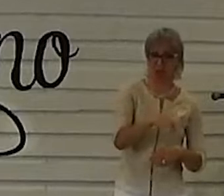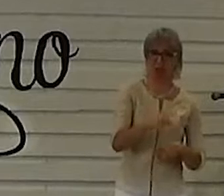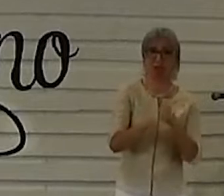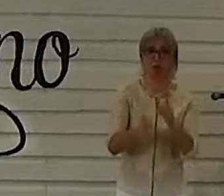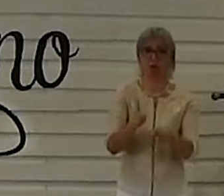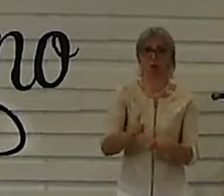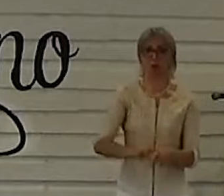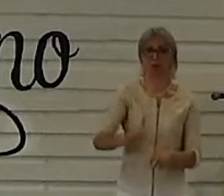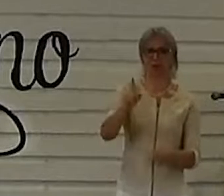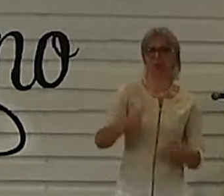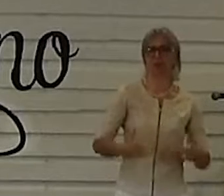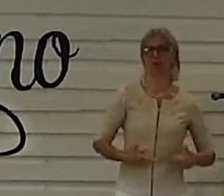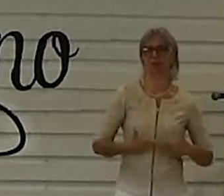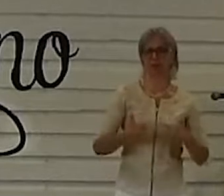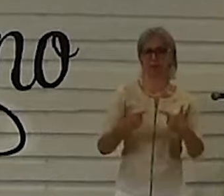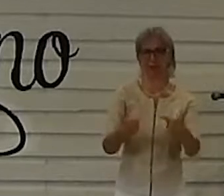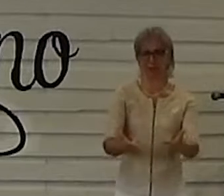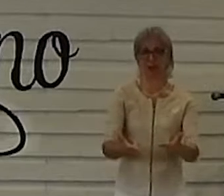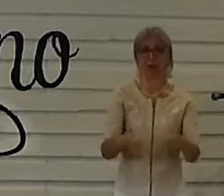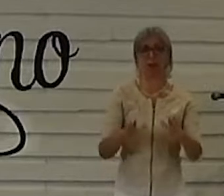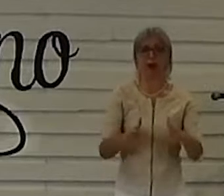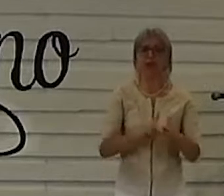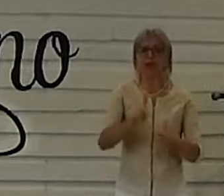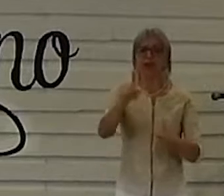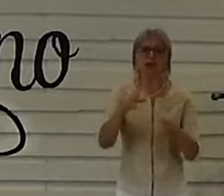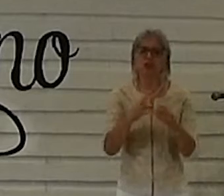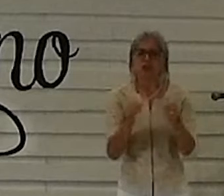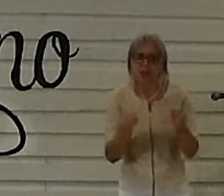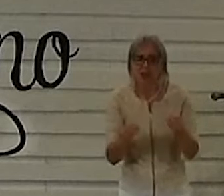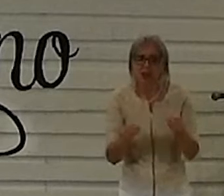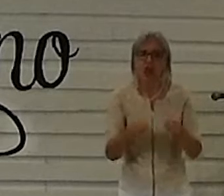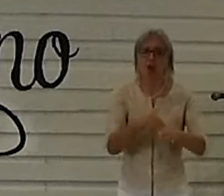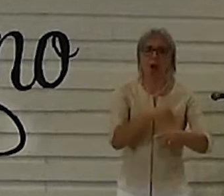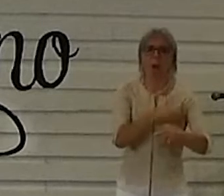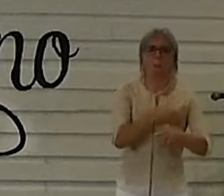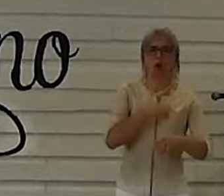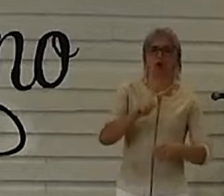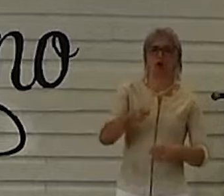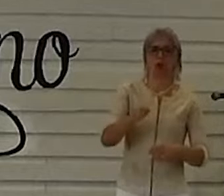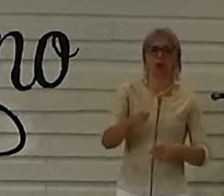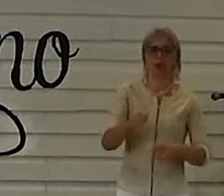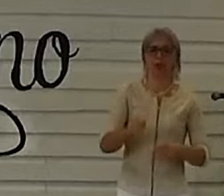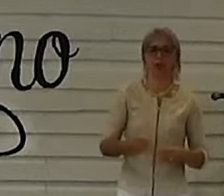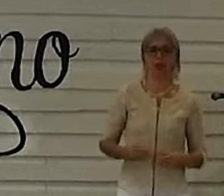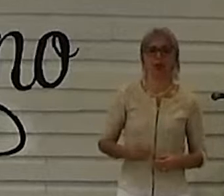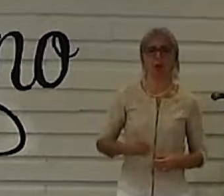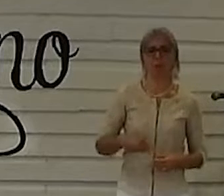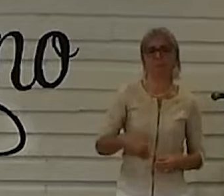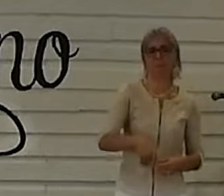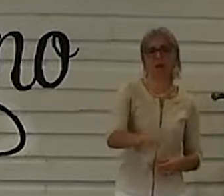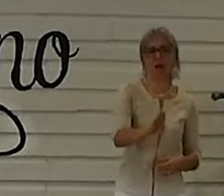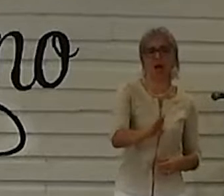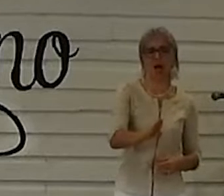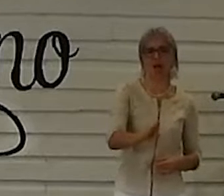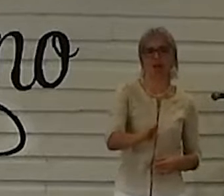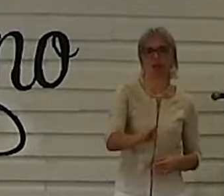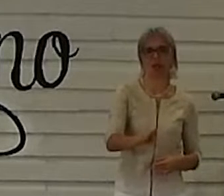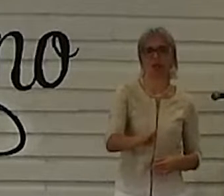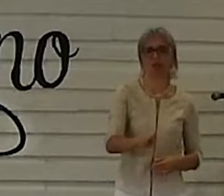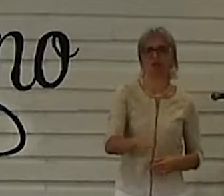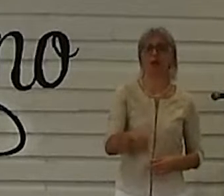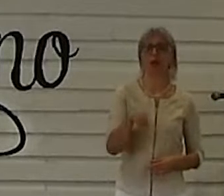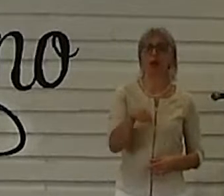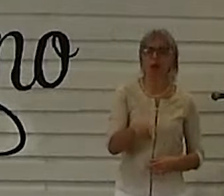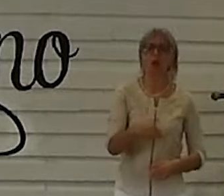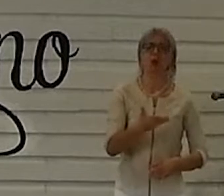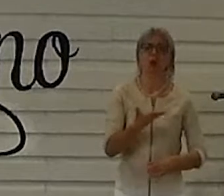Signore? Gli mandò l'apostolo Pietro a predicargli di Gesù. Aveva bisogno della